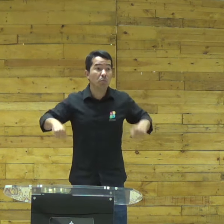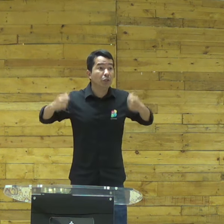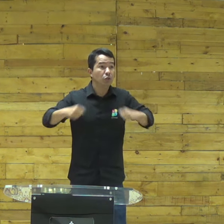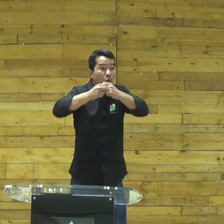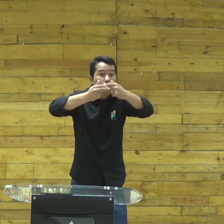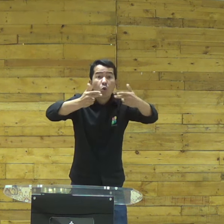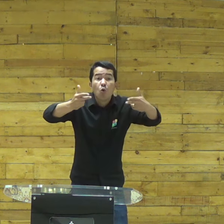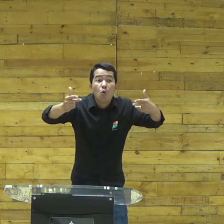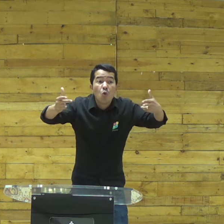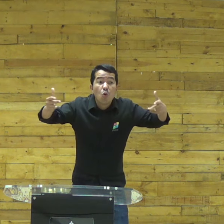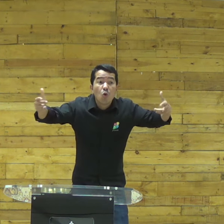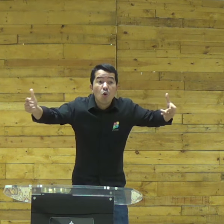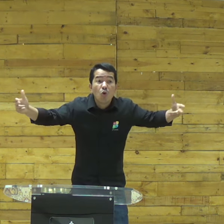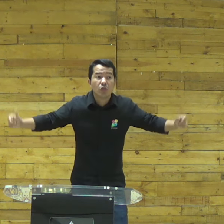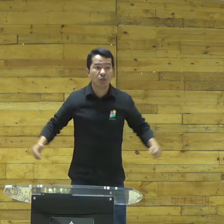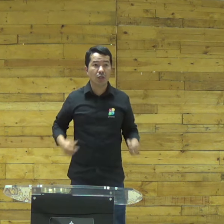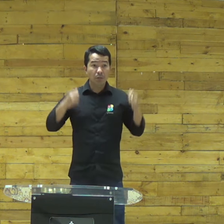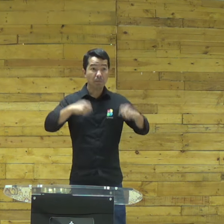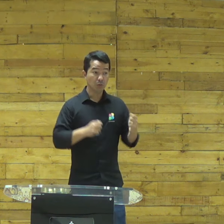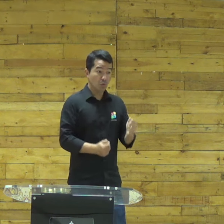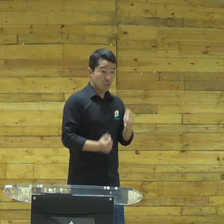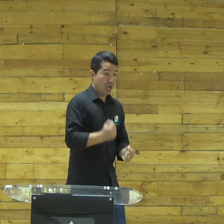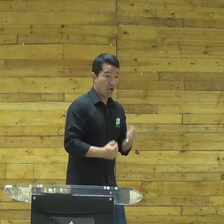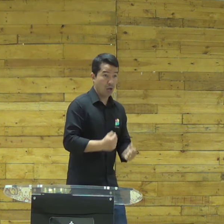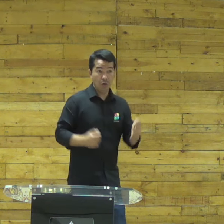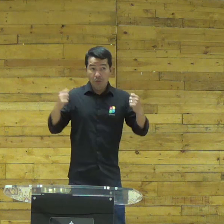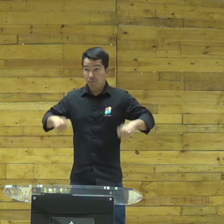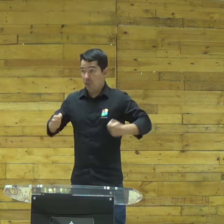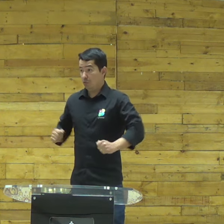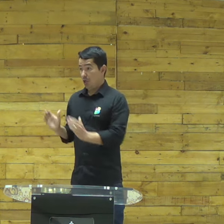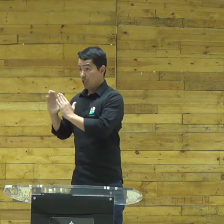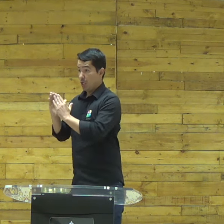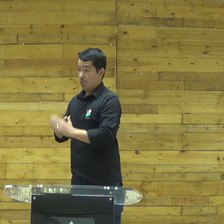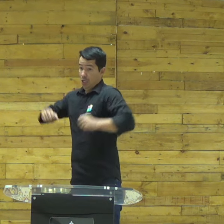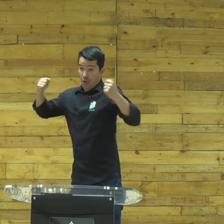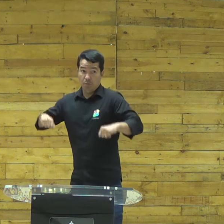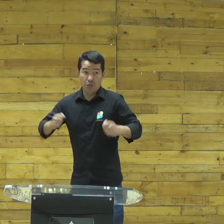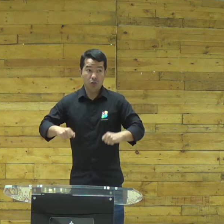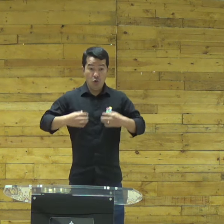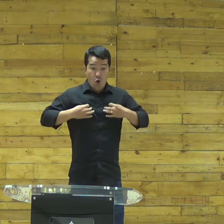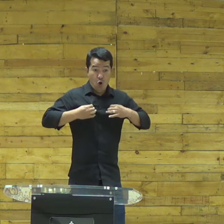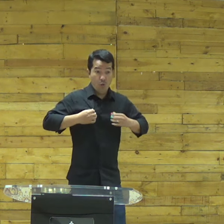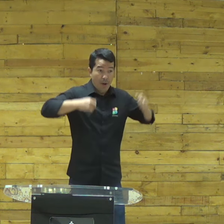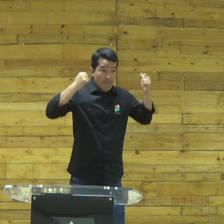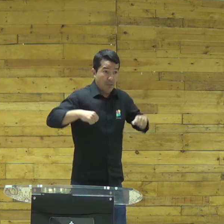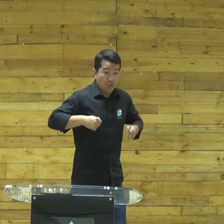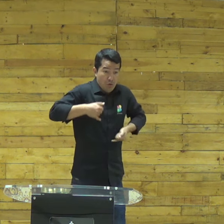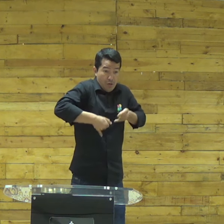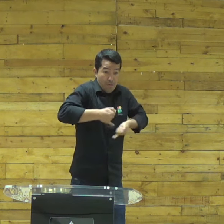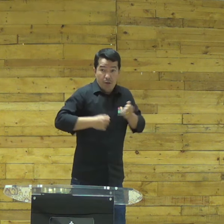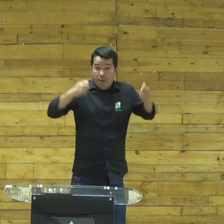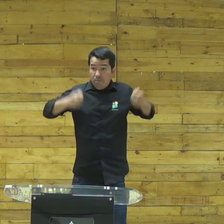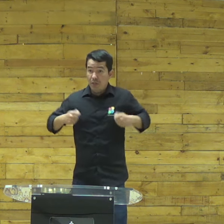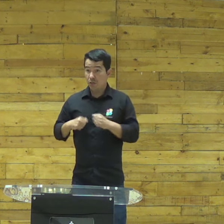eu preciso de coisas preciso de carro ou casa roupa